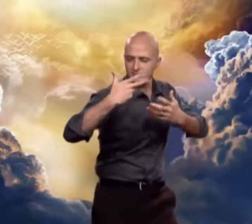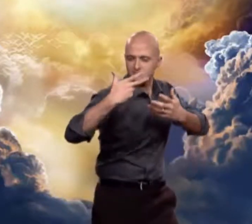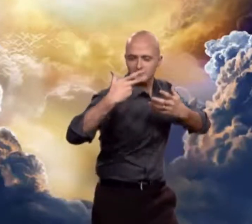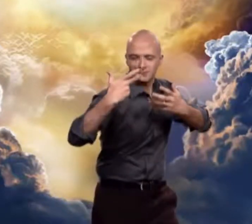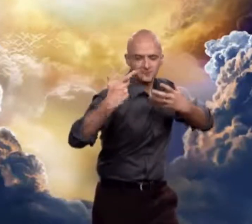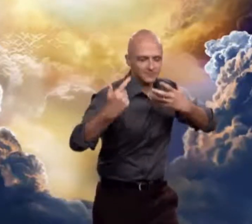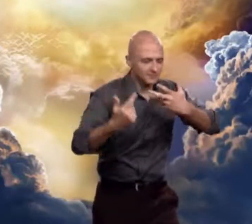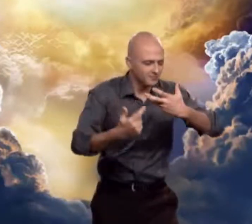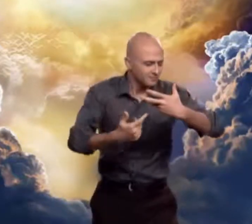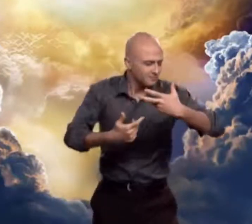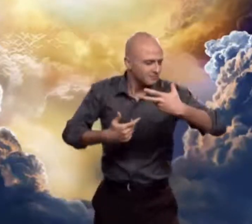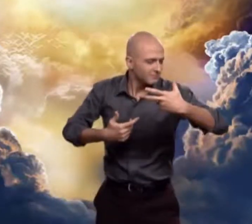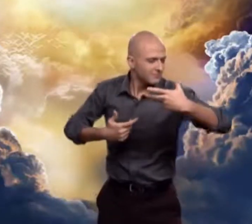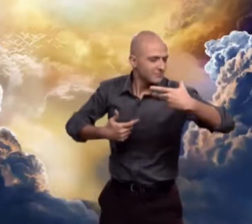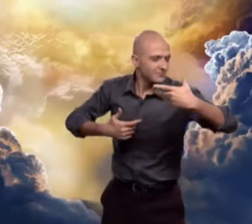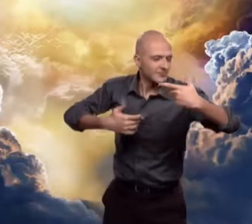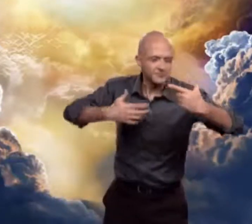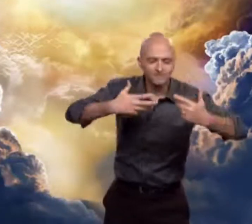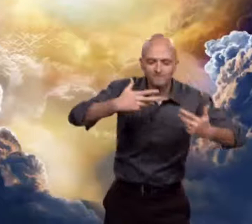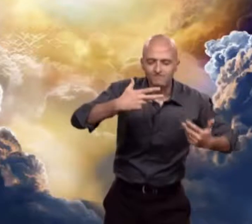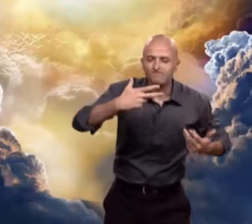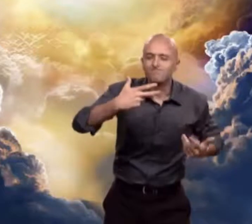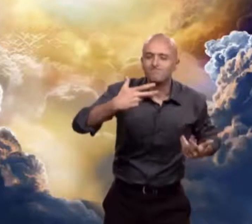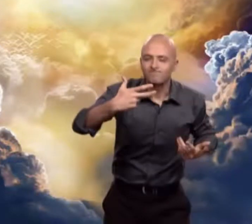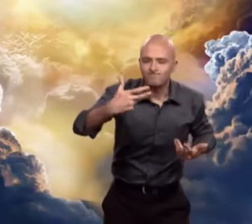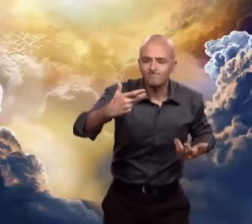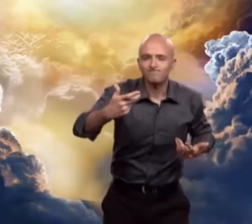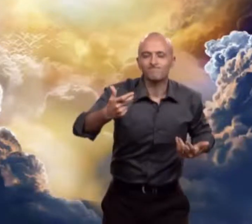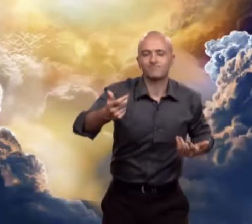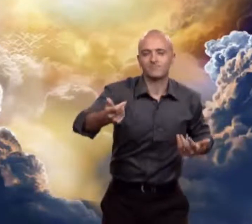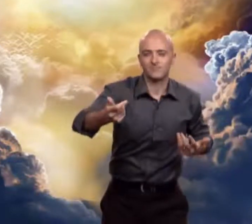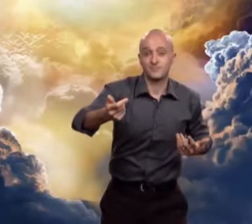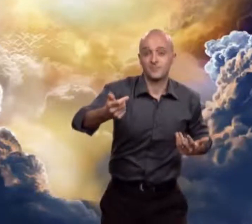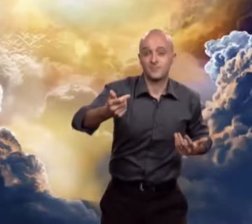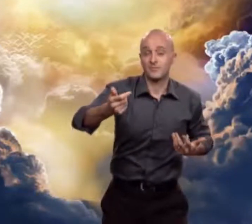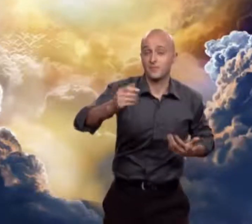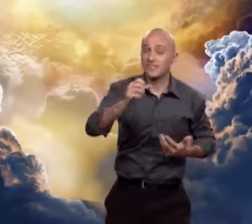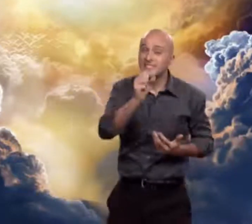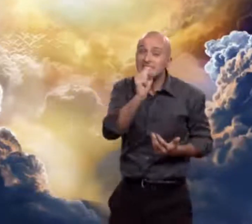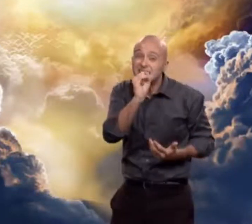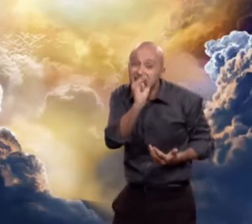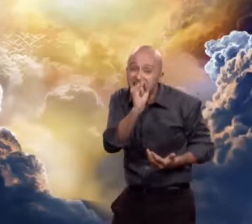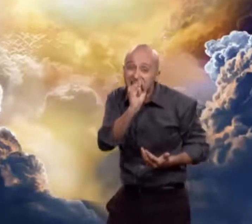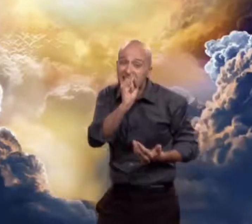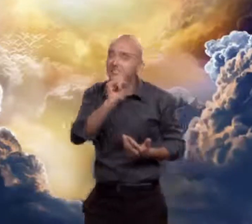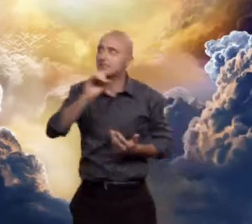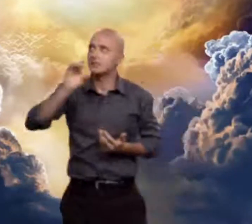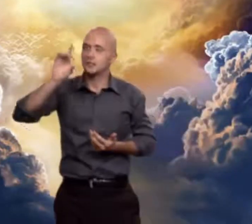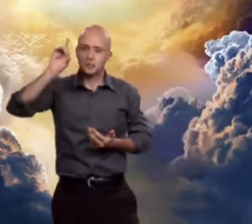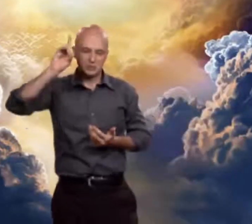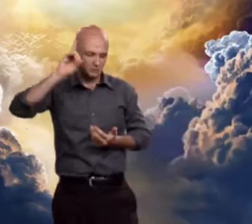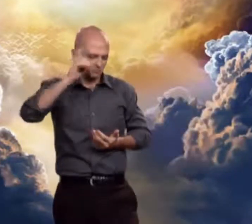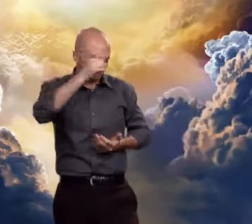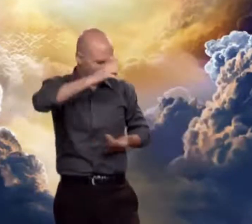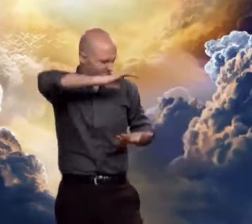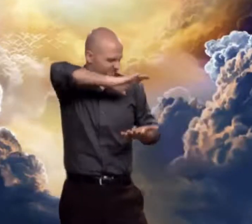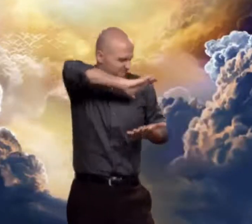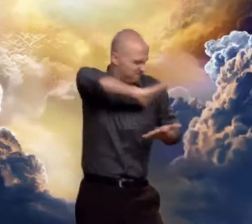rebelião. Para o bem do universo, através das futuras eras, Satanás deveria desenvolver plenamente suas